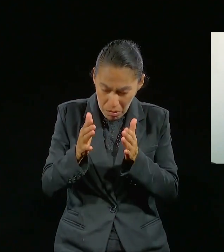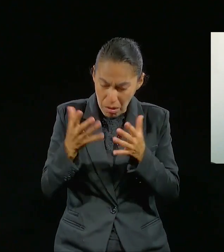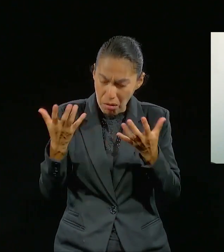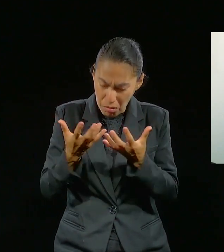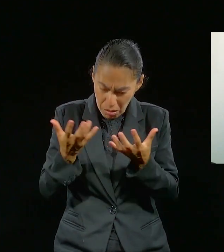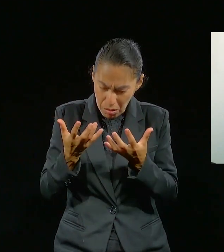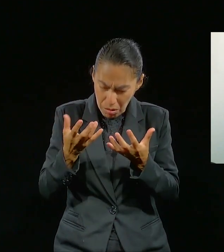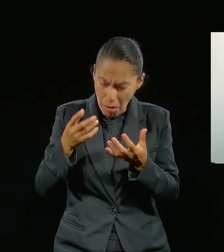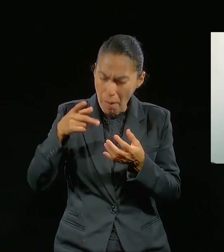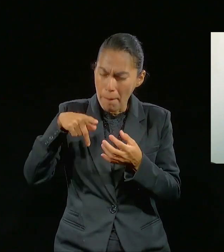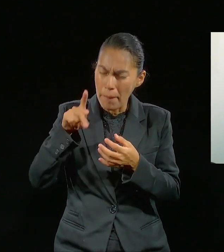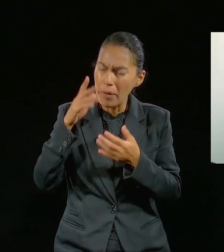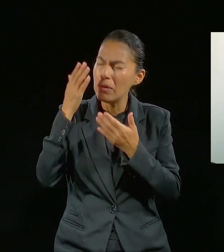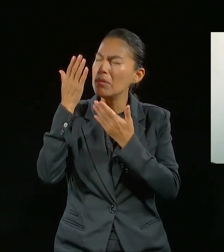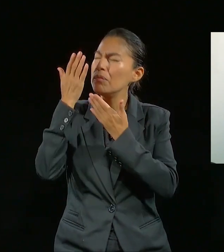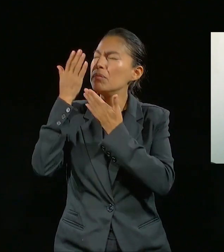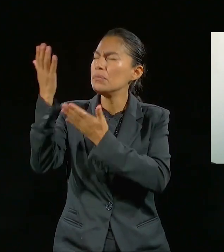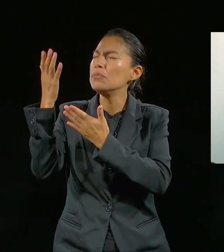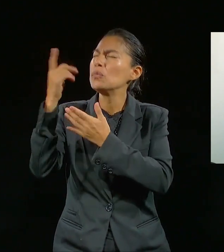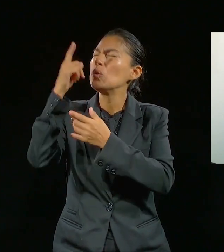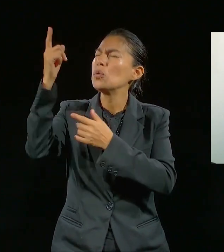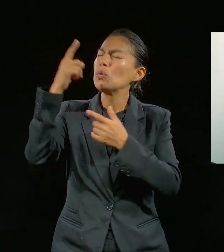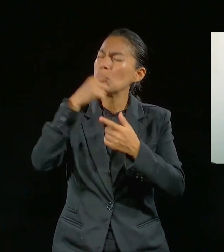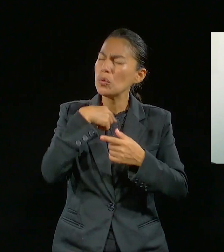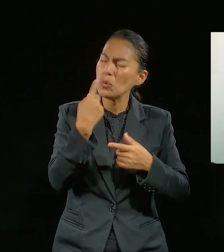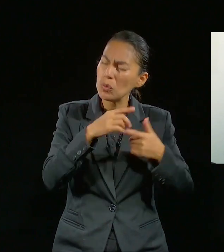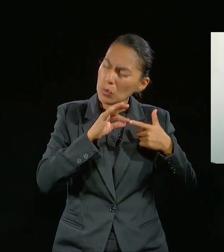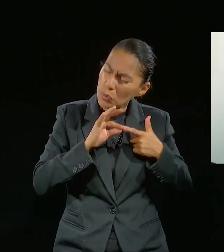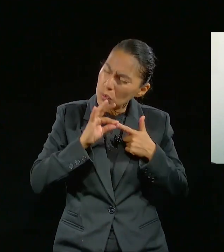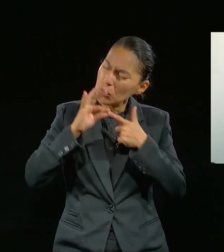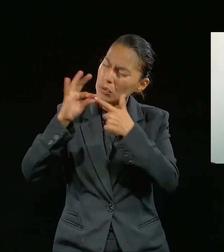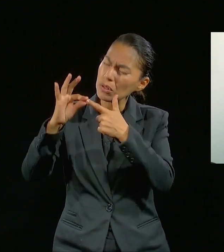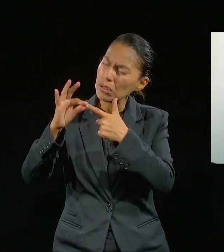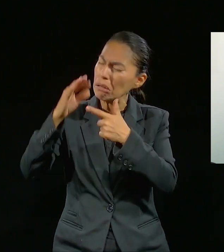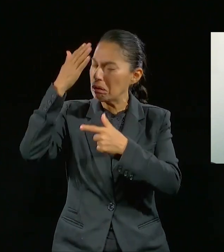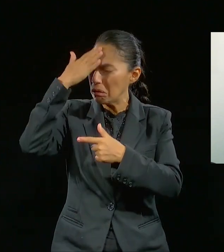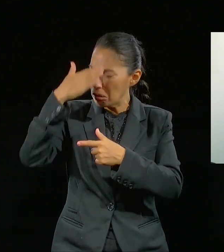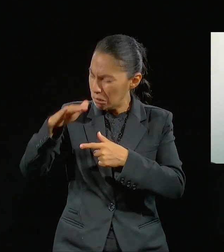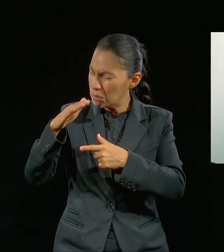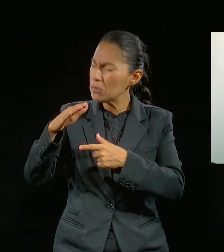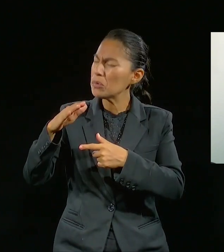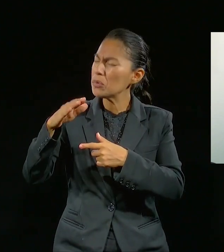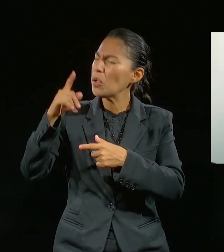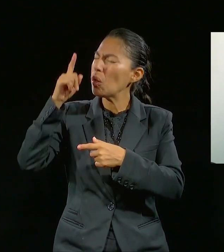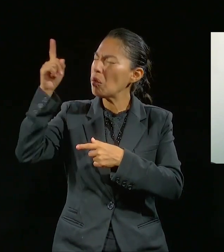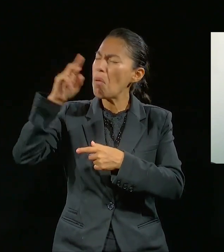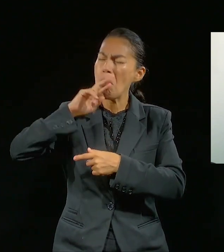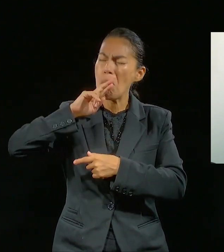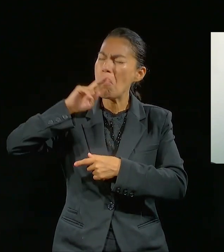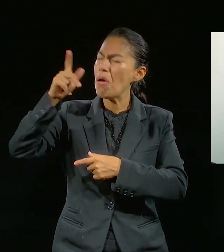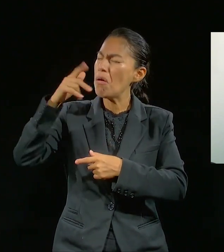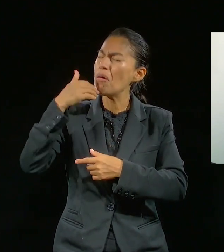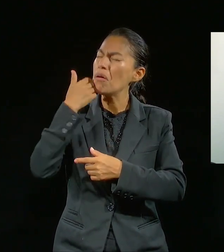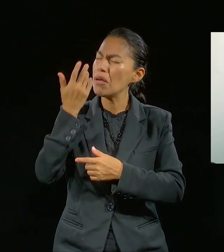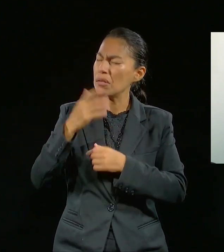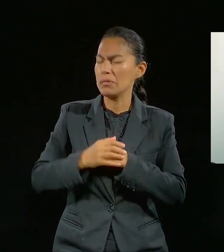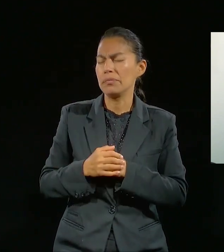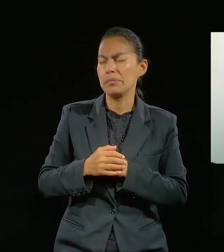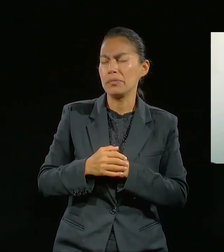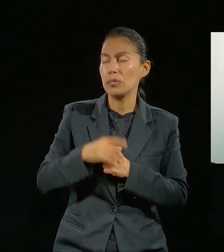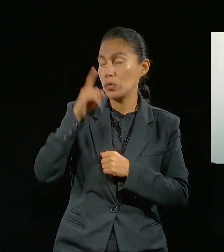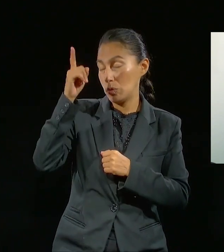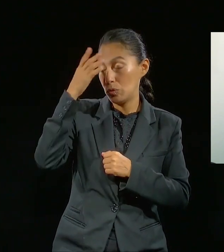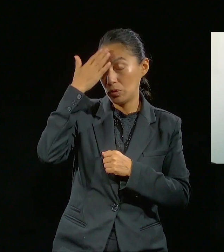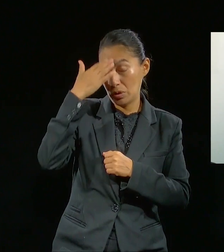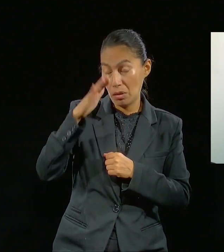pidiéndote que tú nos guíes, sabemos que lo que tú quieres para nosotros es lo mejor. Amén. Conoces mi